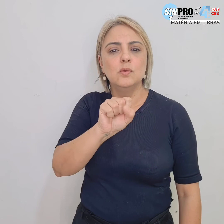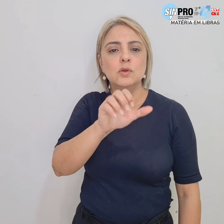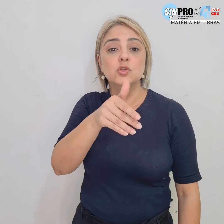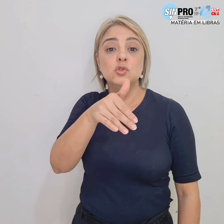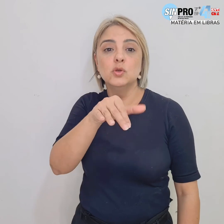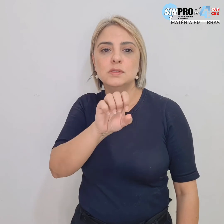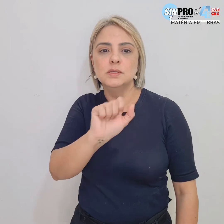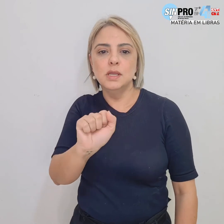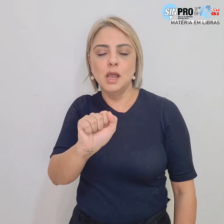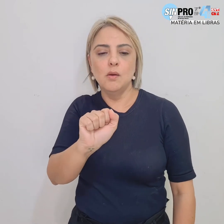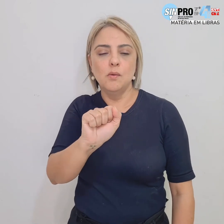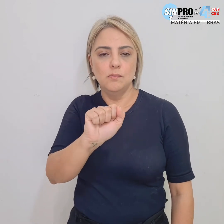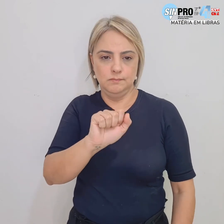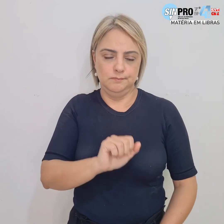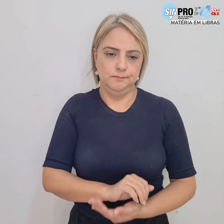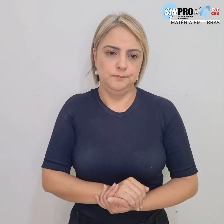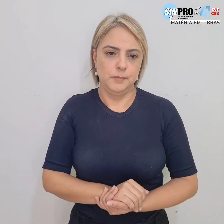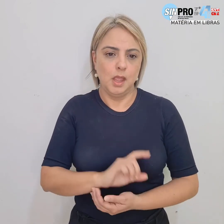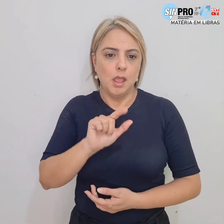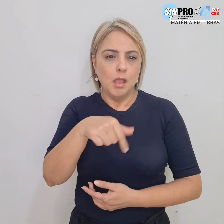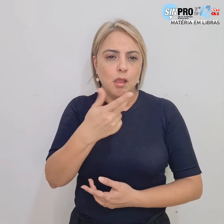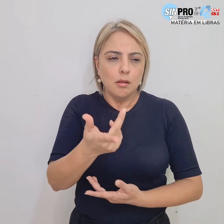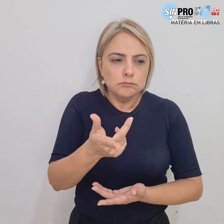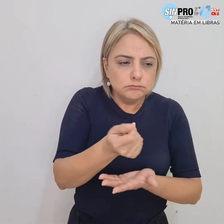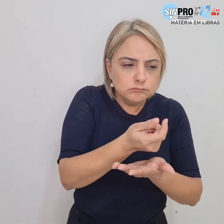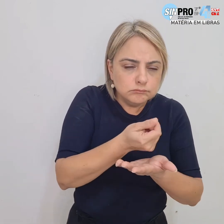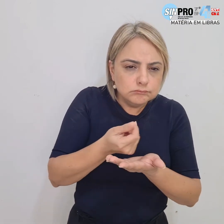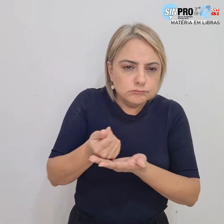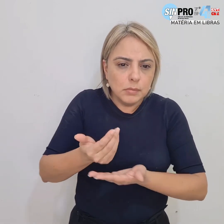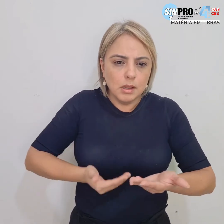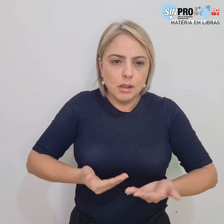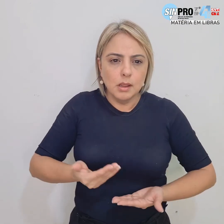sobre Operações com Bens e Serviços, CBS,